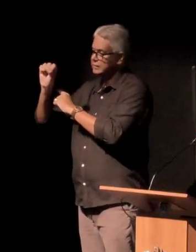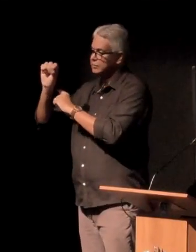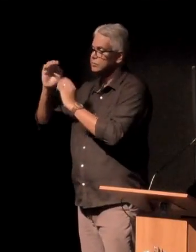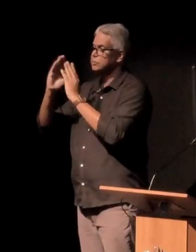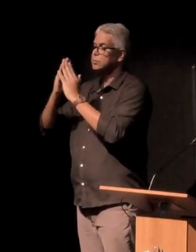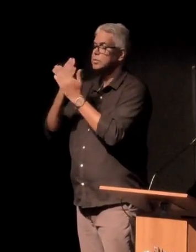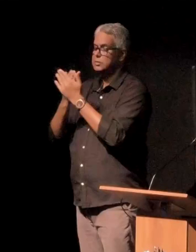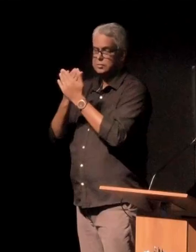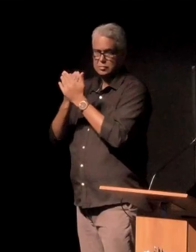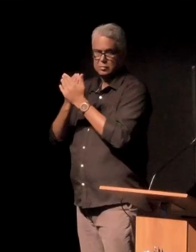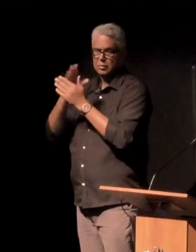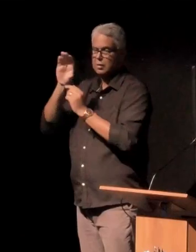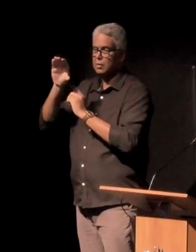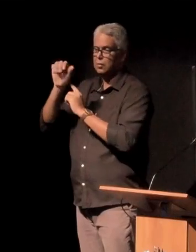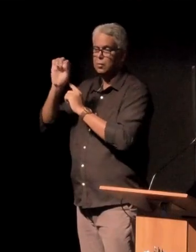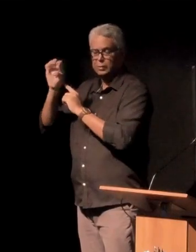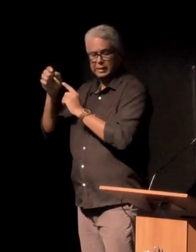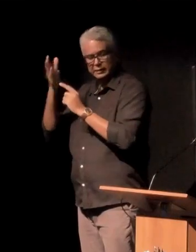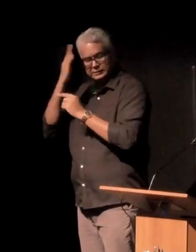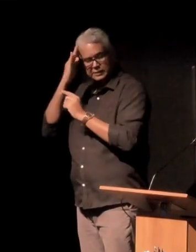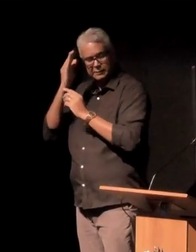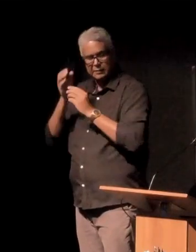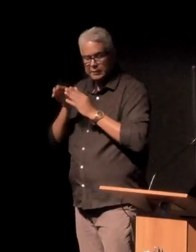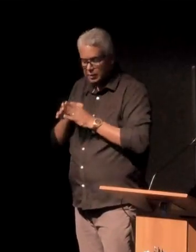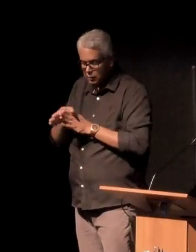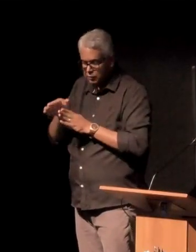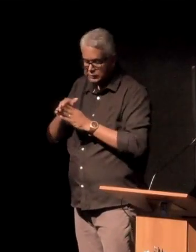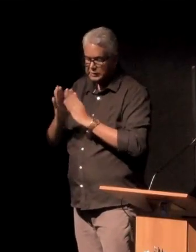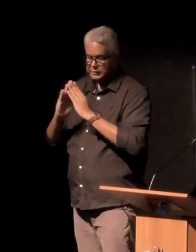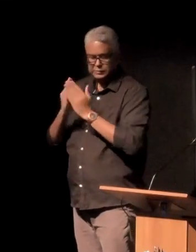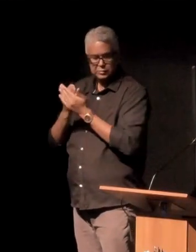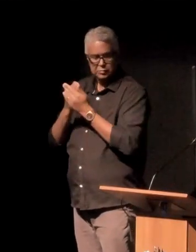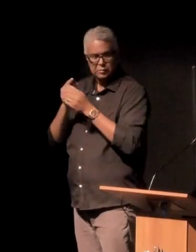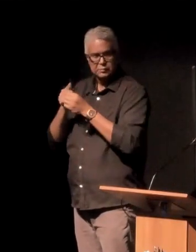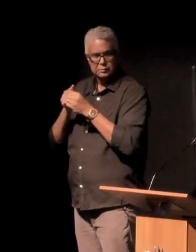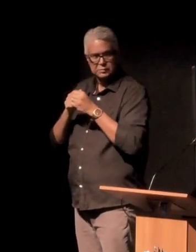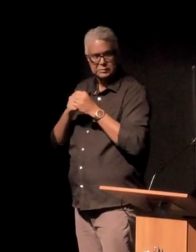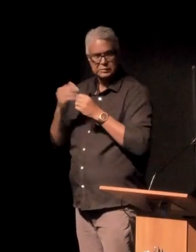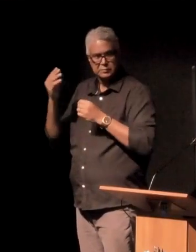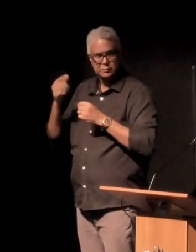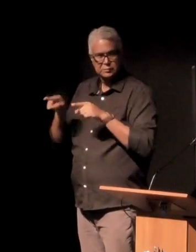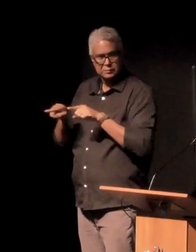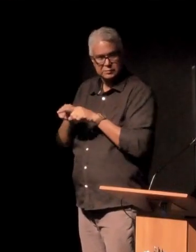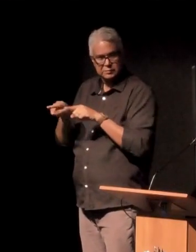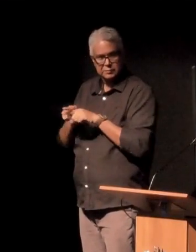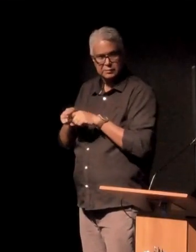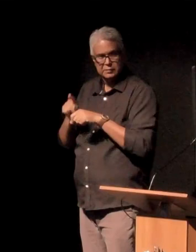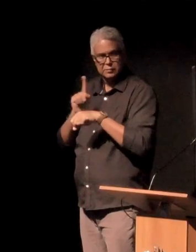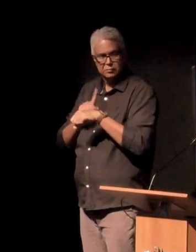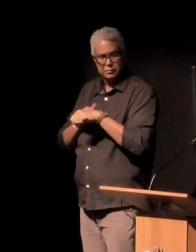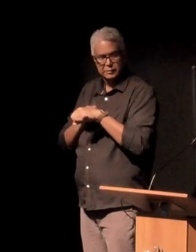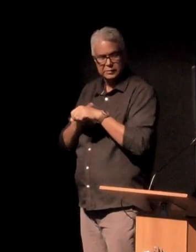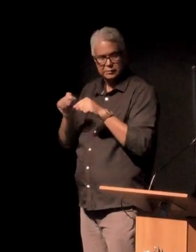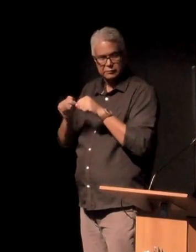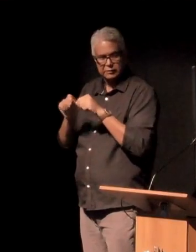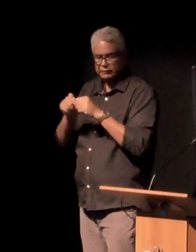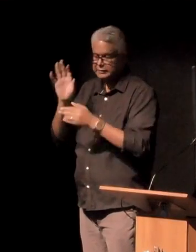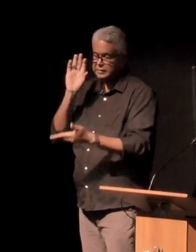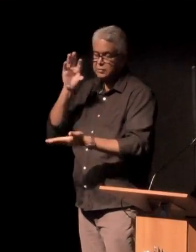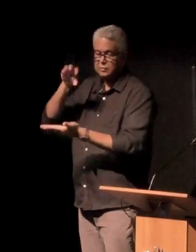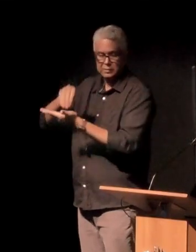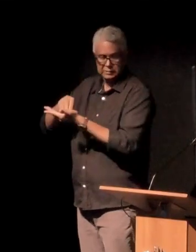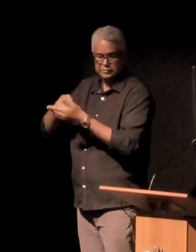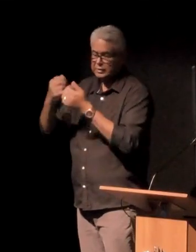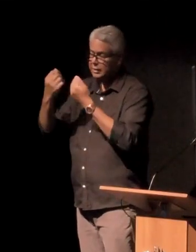que do Caio saber de orientar as escolas e dos Municípios também né então no momento que a escola vai fazer o seu cadastro